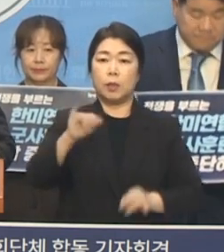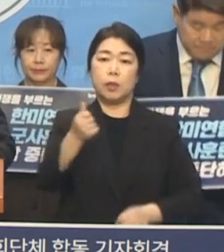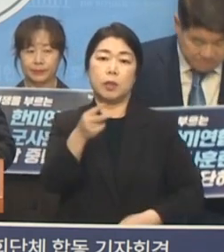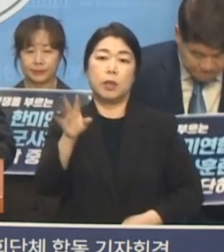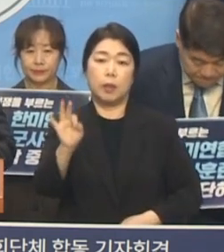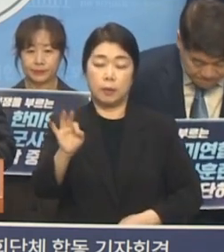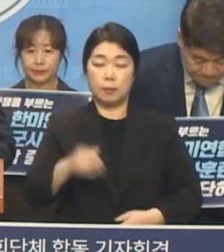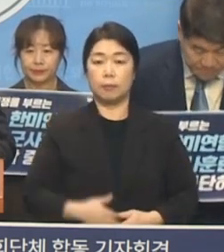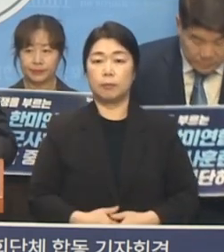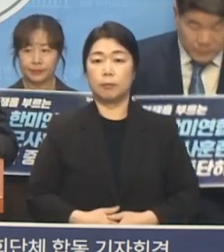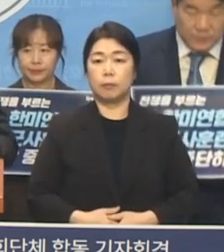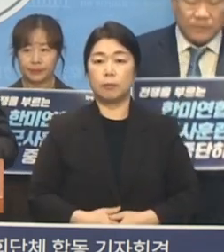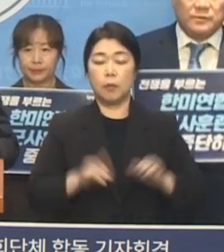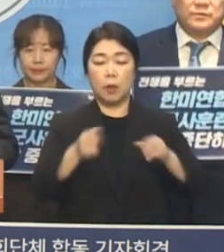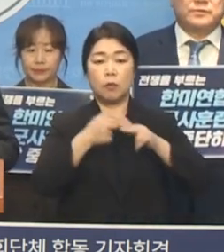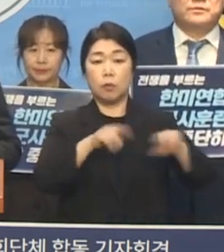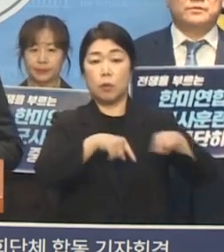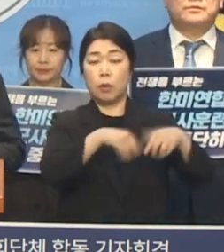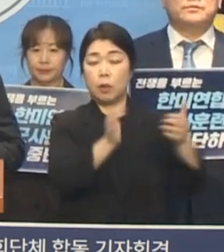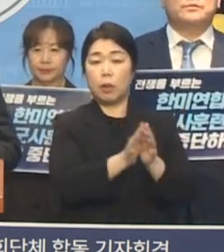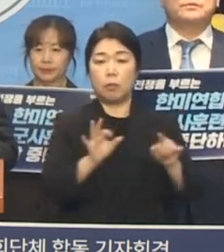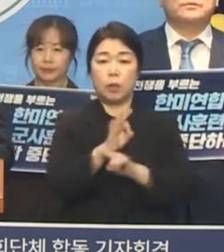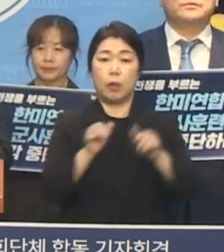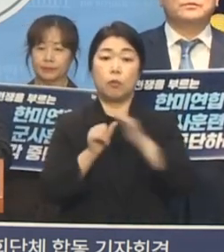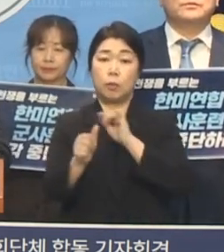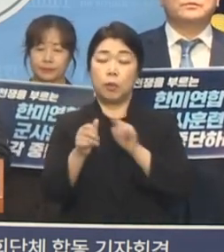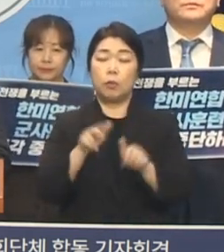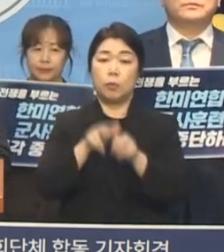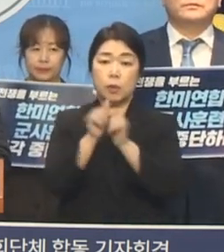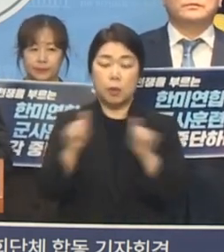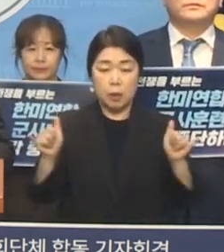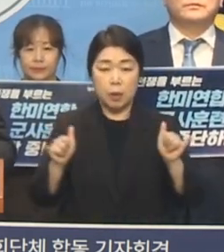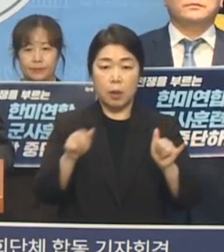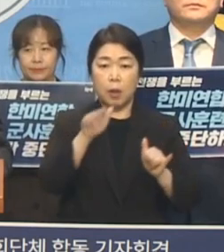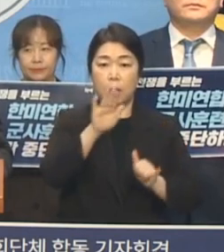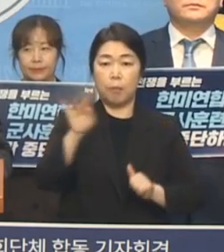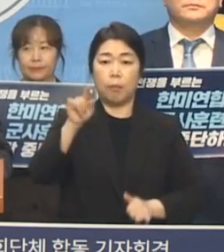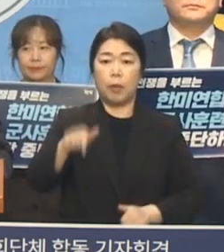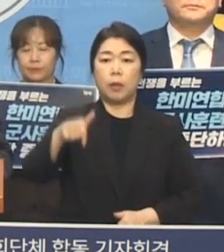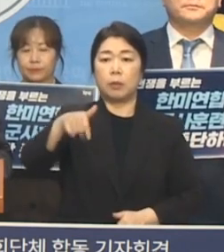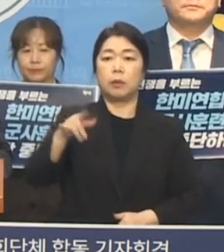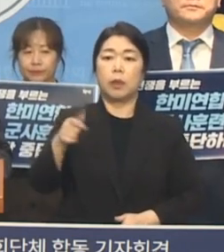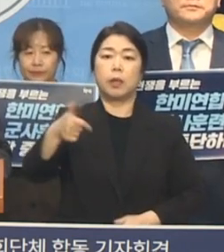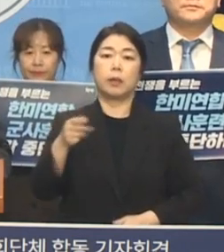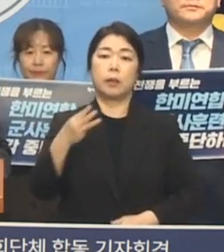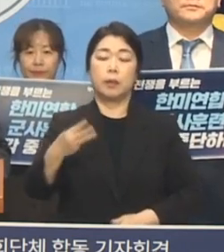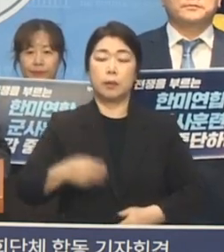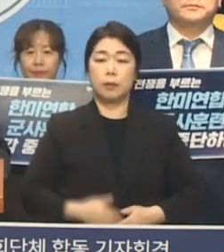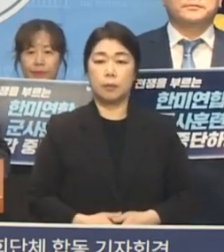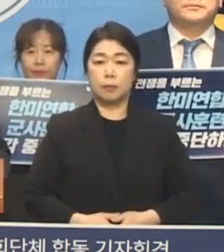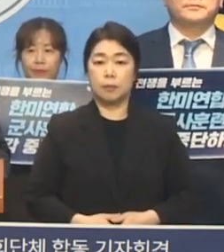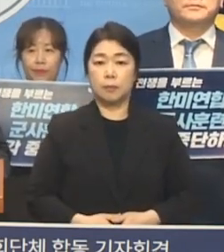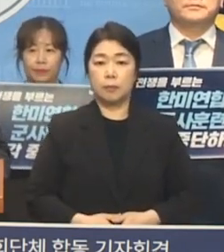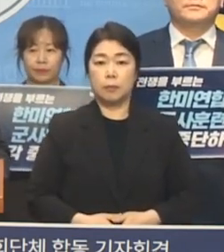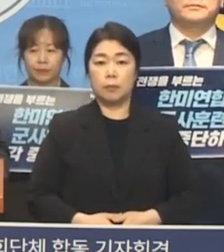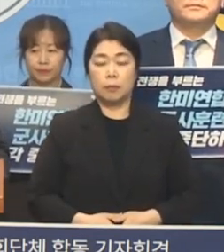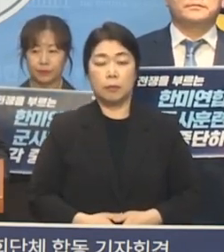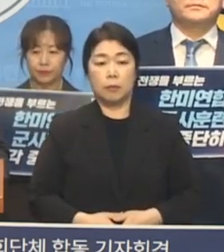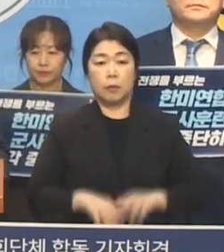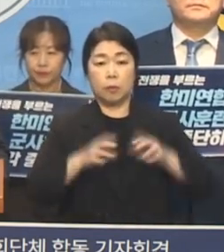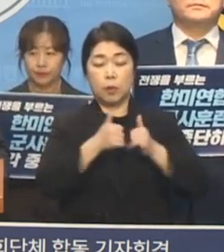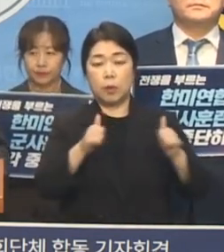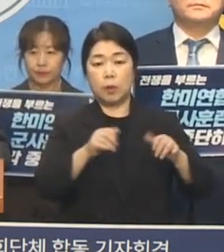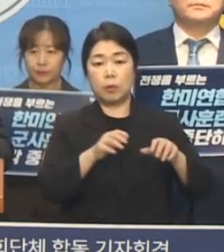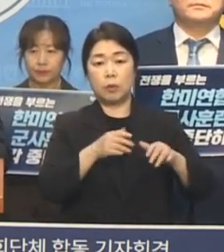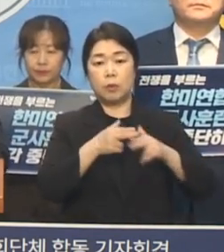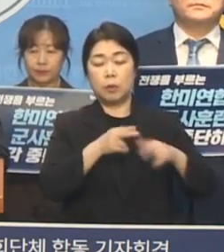모셨습니다. 국민주권당 비례후보 국회의원 출마자 백재길님 모셨습니다. 국민주권당